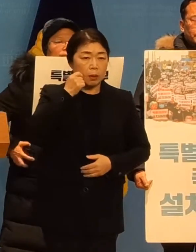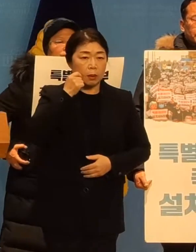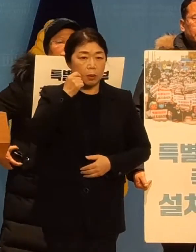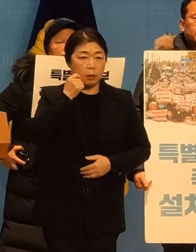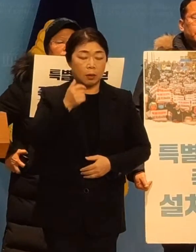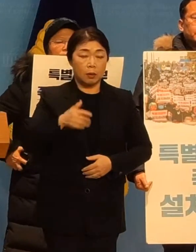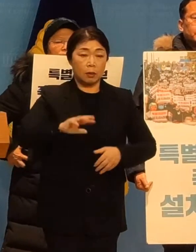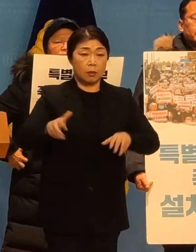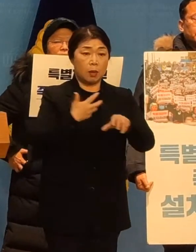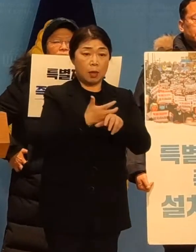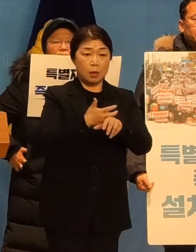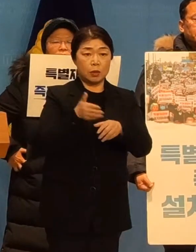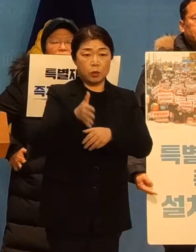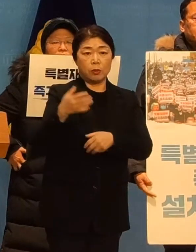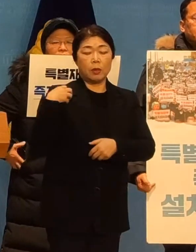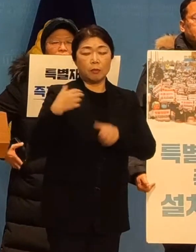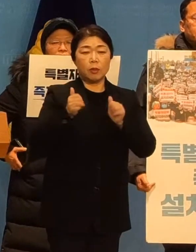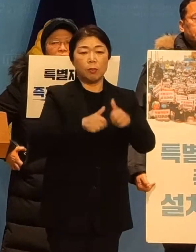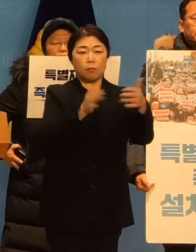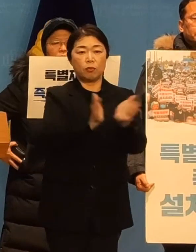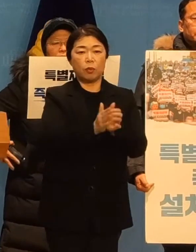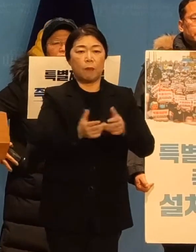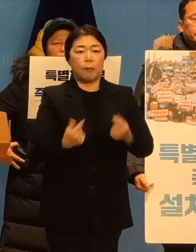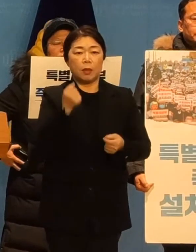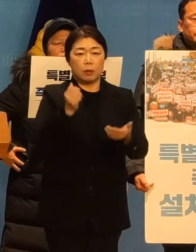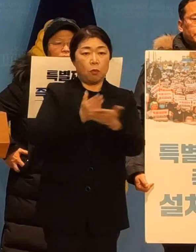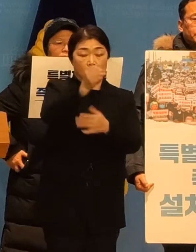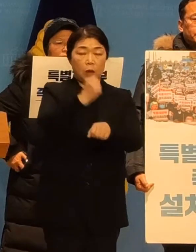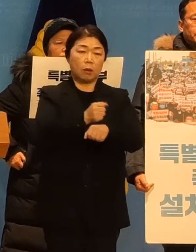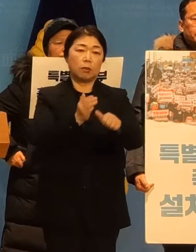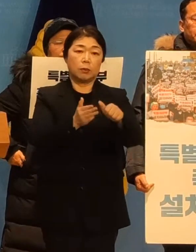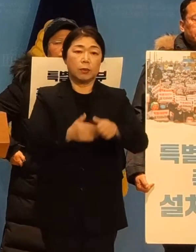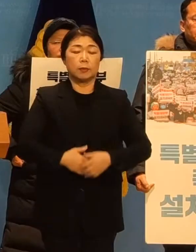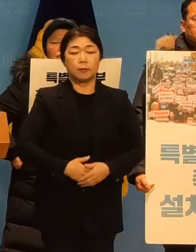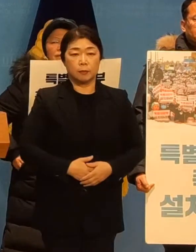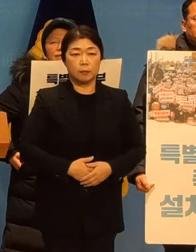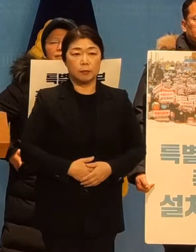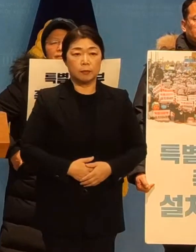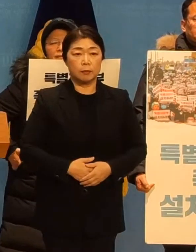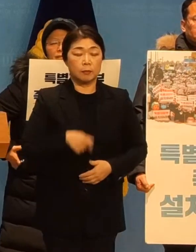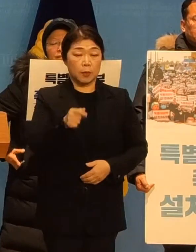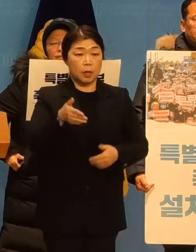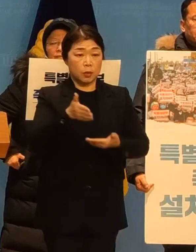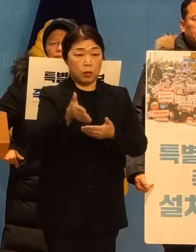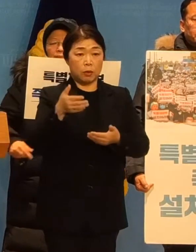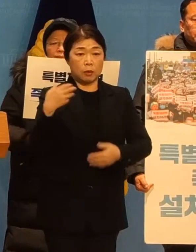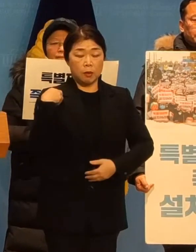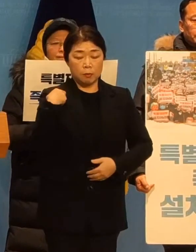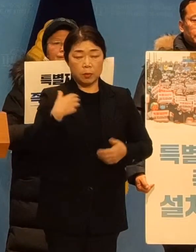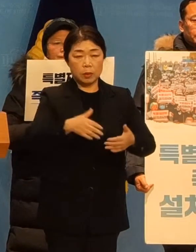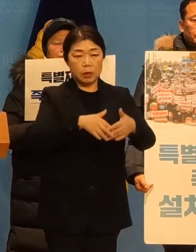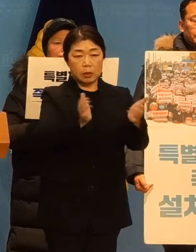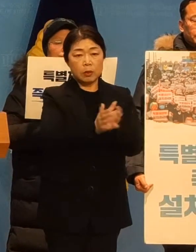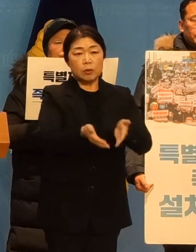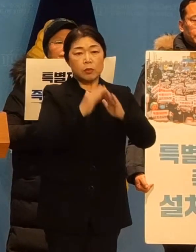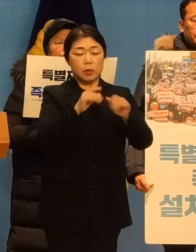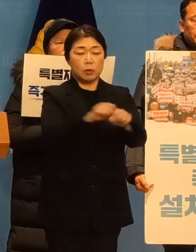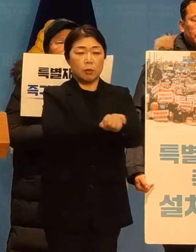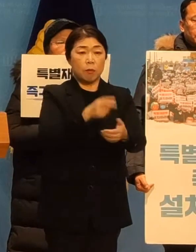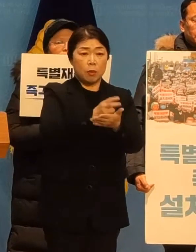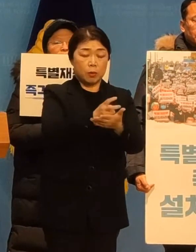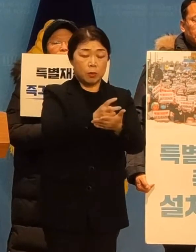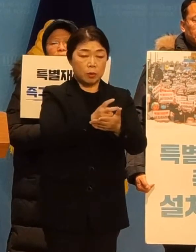설치법 즉각 통과시켜라. 내란 전담 재판부 설치 특별법이 국회 법제사법위원회를